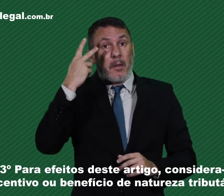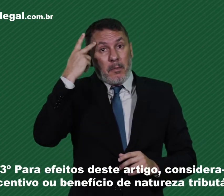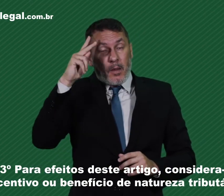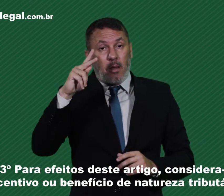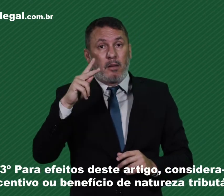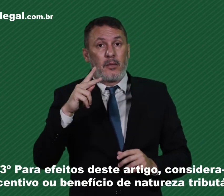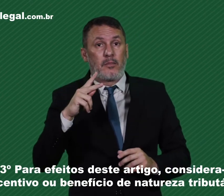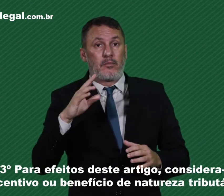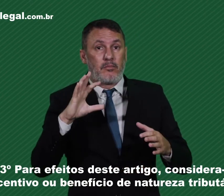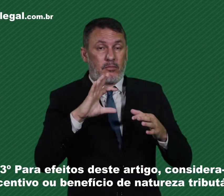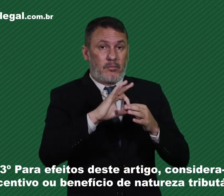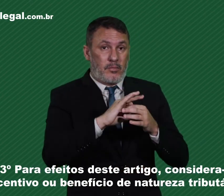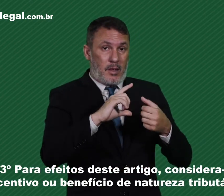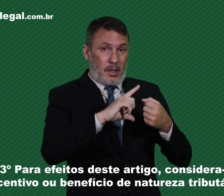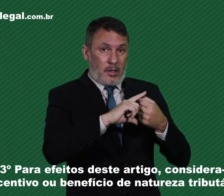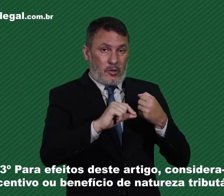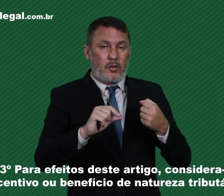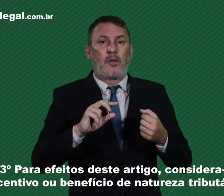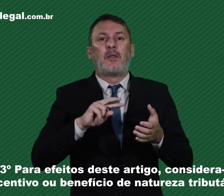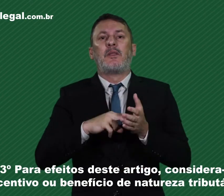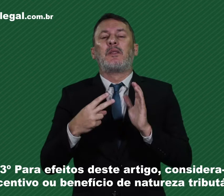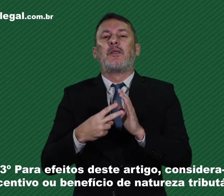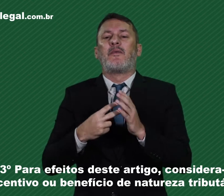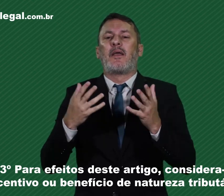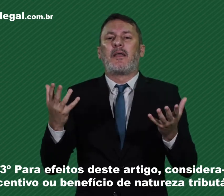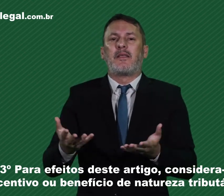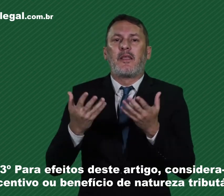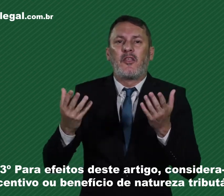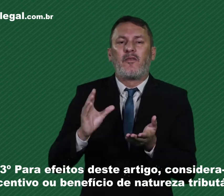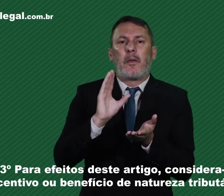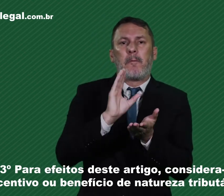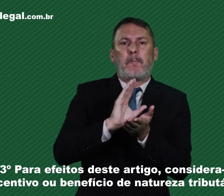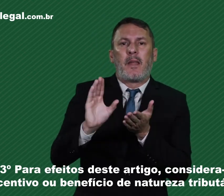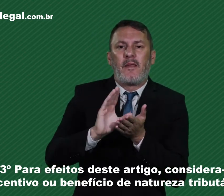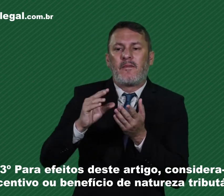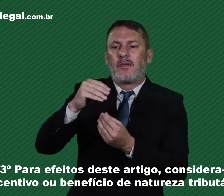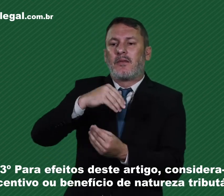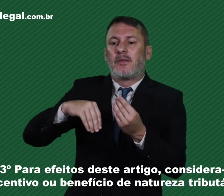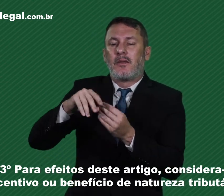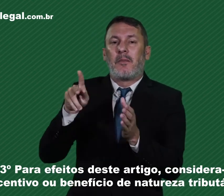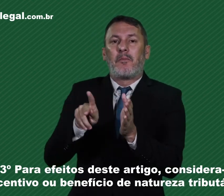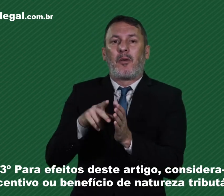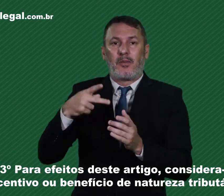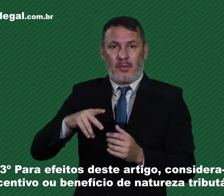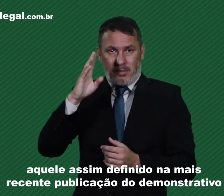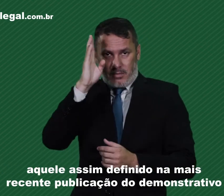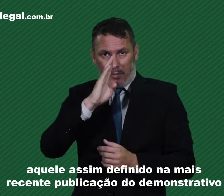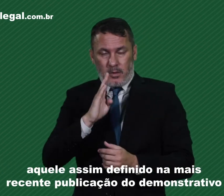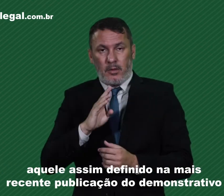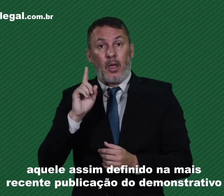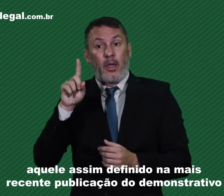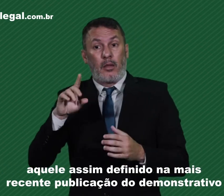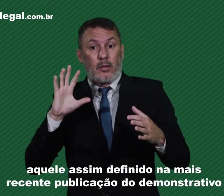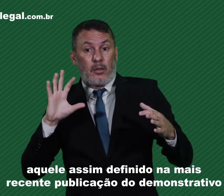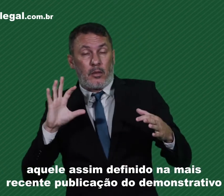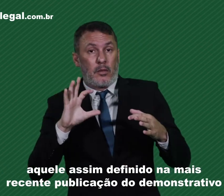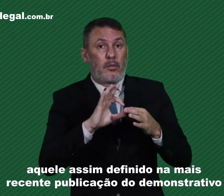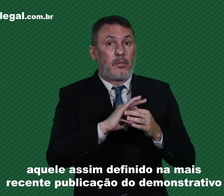efeitos deste artigo considera-se incentivo ou benefício de natureza tributária aquele assim definido na